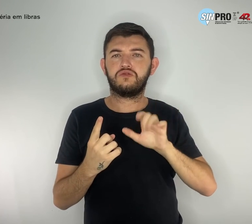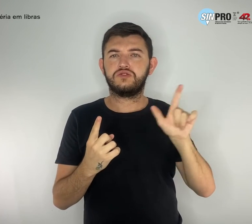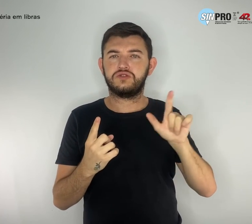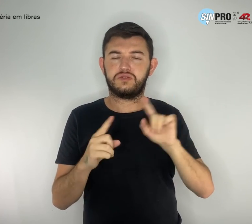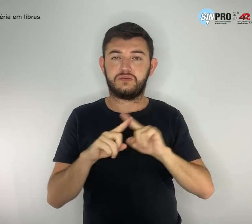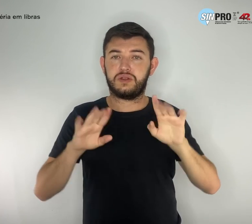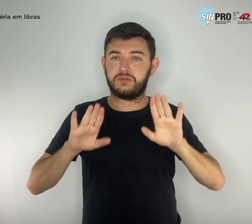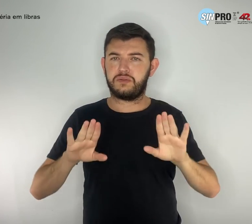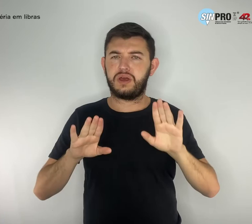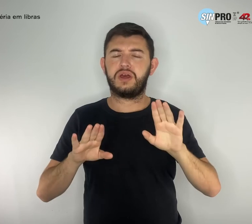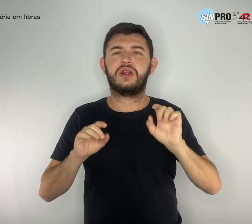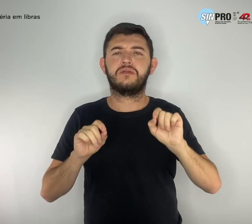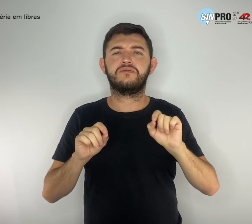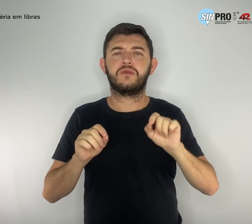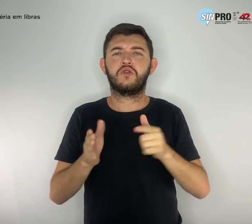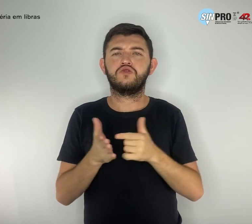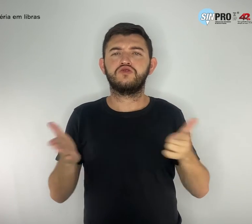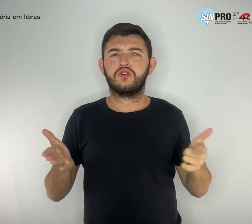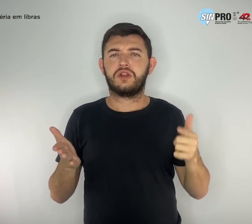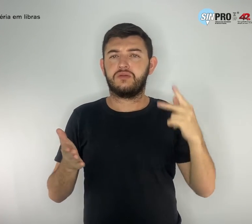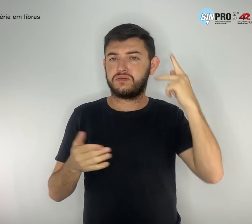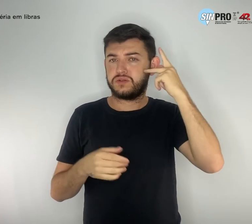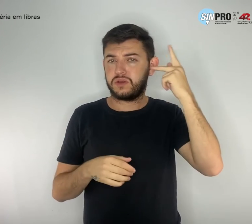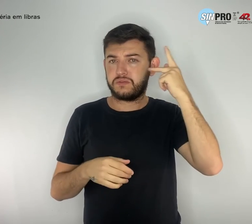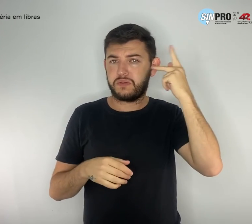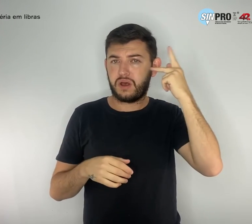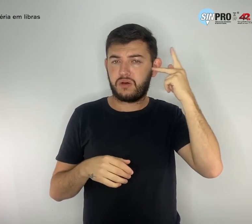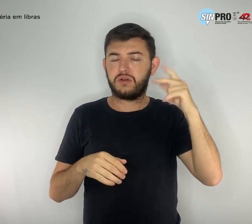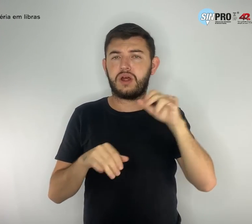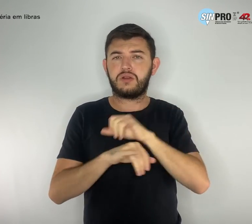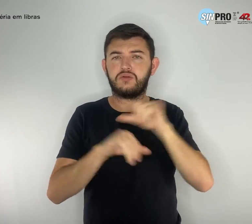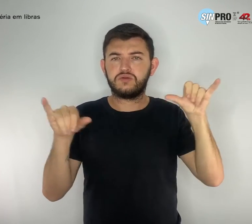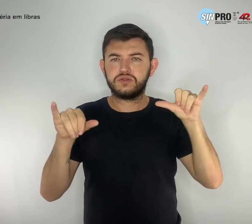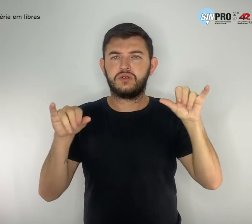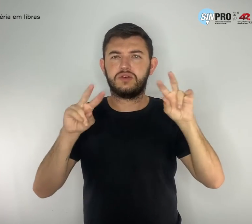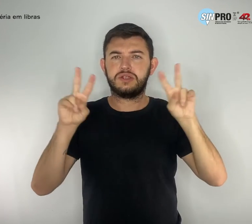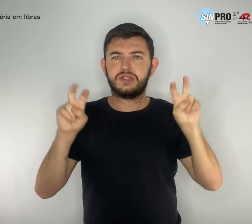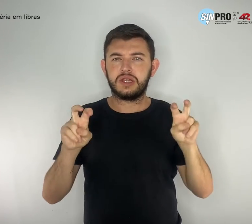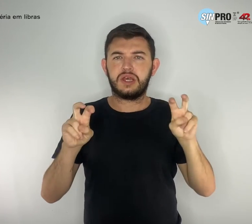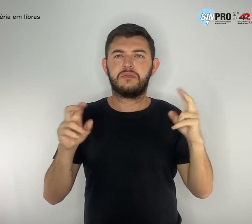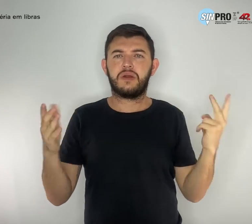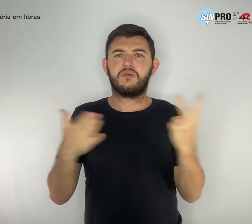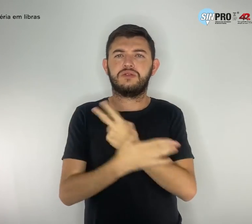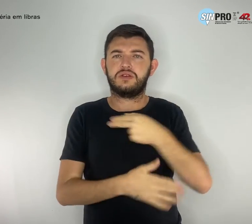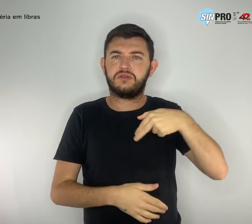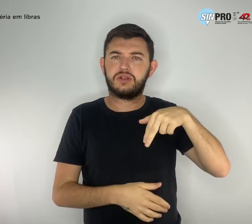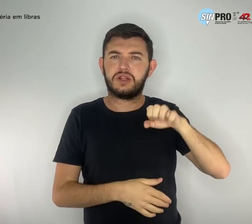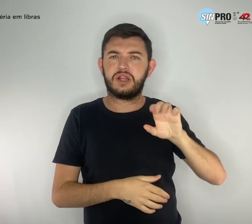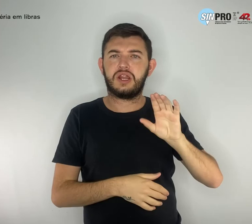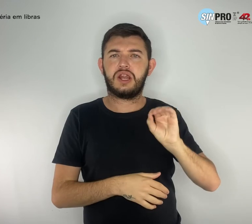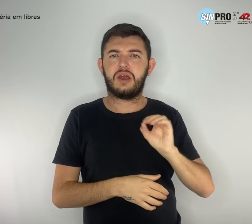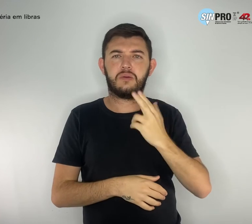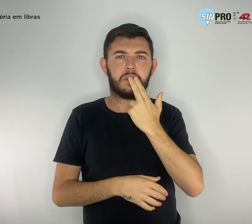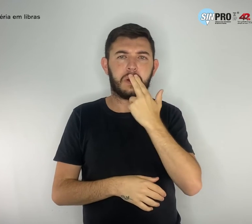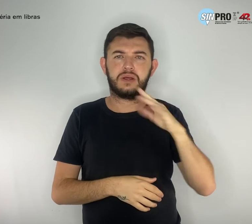sociais uma matéria sobre o ataque neonazista em uma escola de Aracruz, no Espírito Santo.